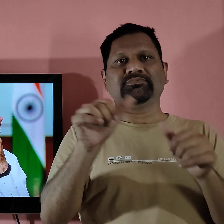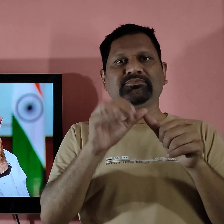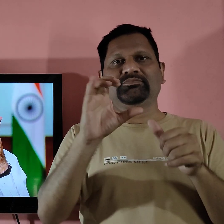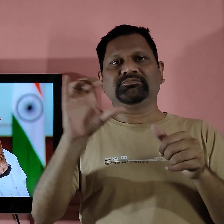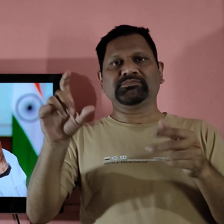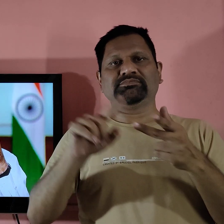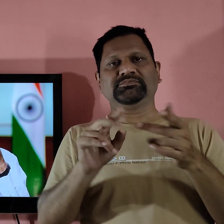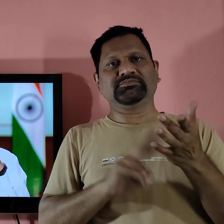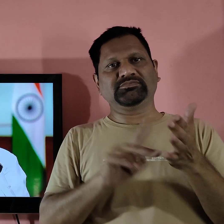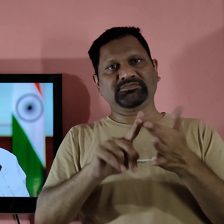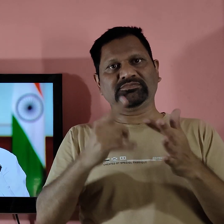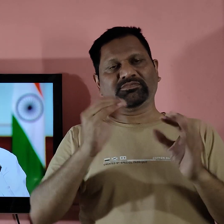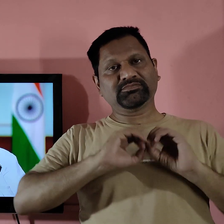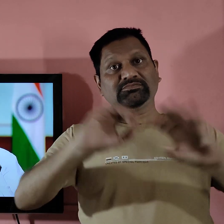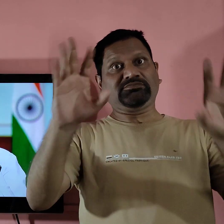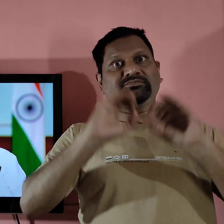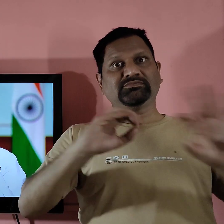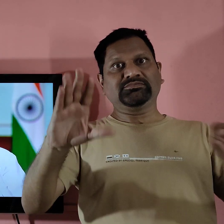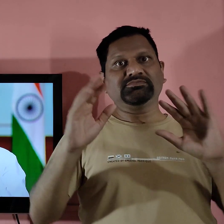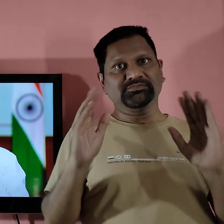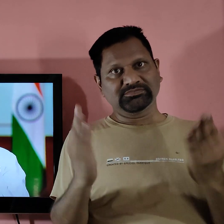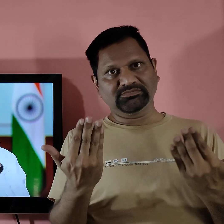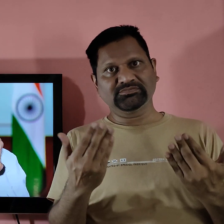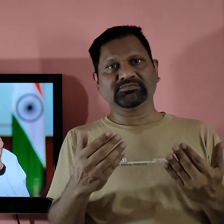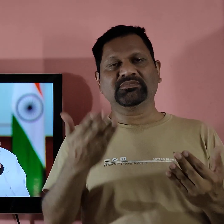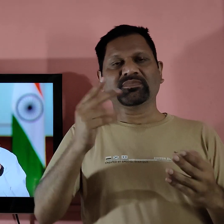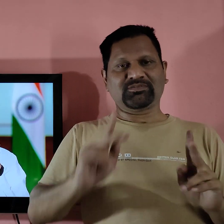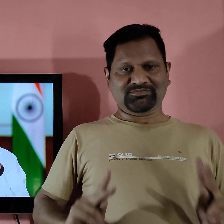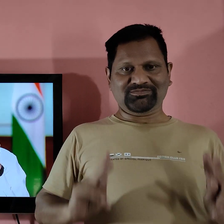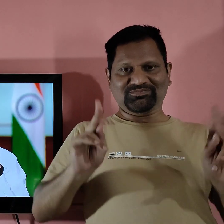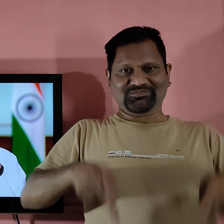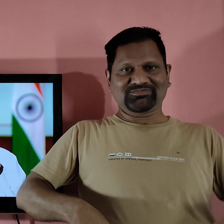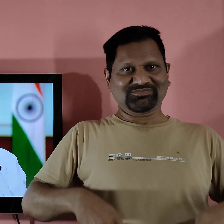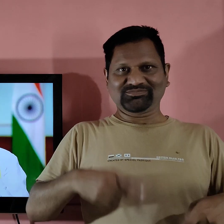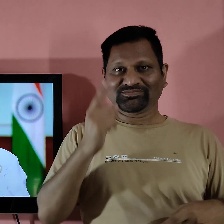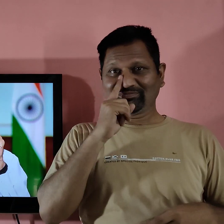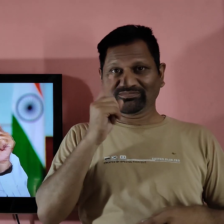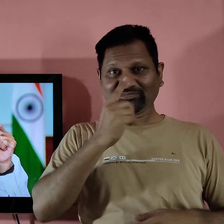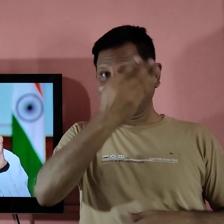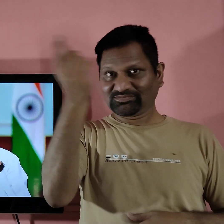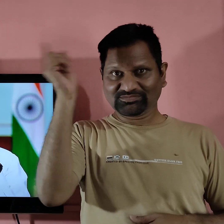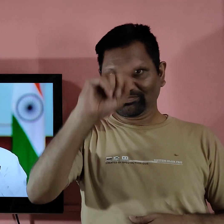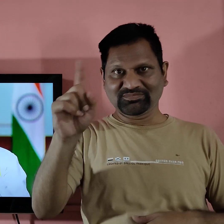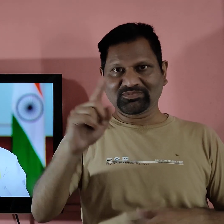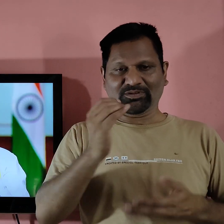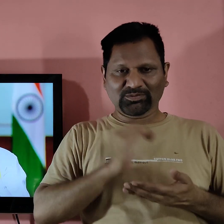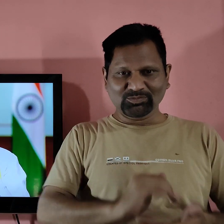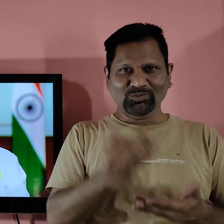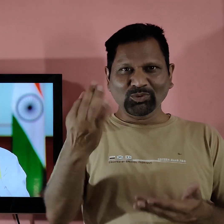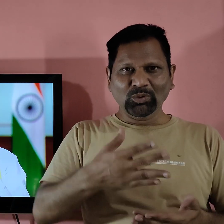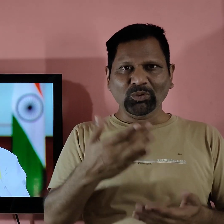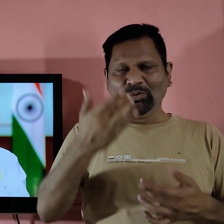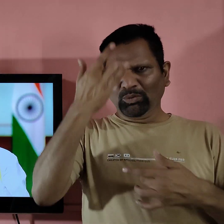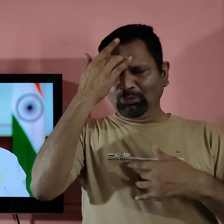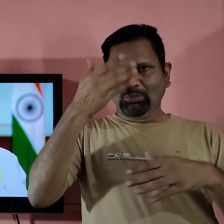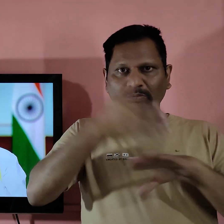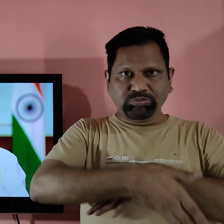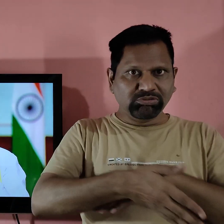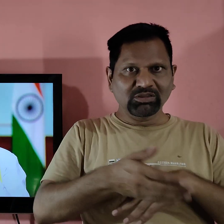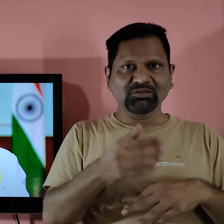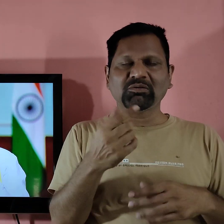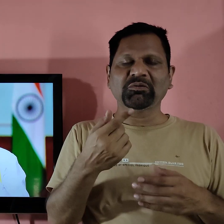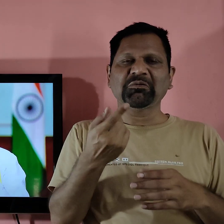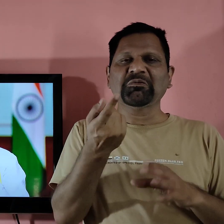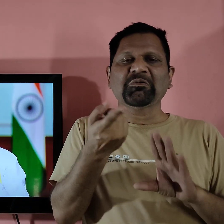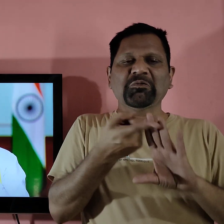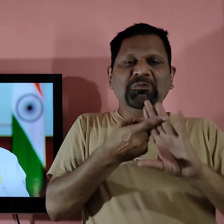के गए। पहले गर्भवती महिलाओं और नवजात बच्चों में कुपोषण की बहुत ज्यादा